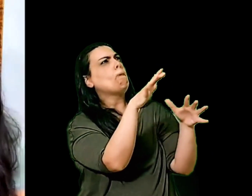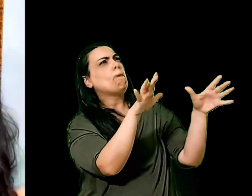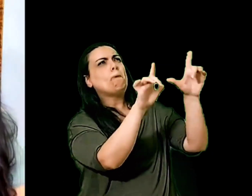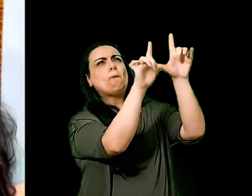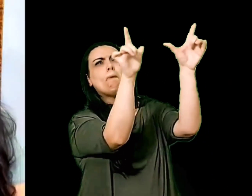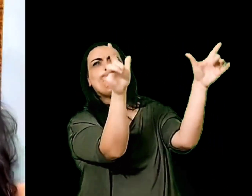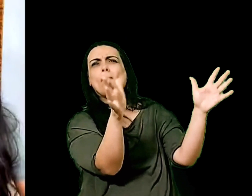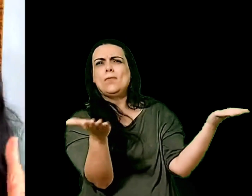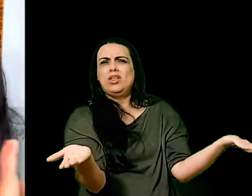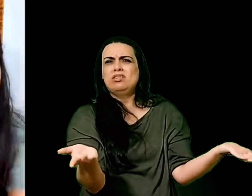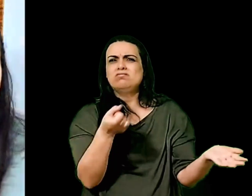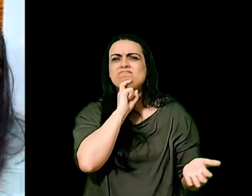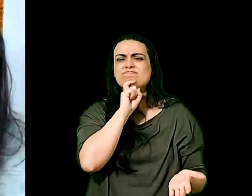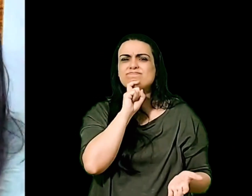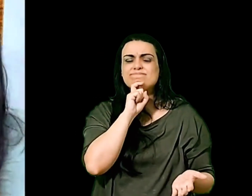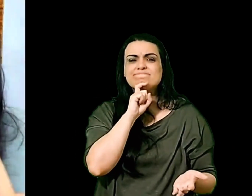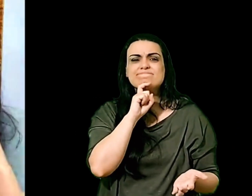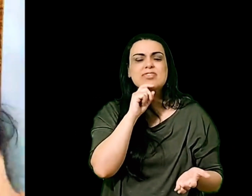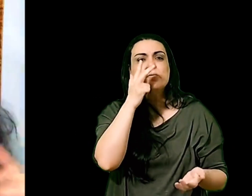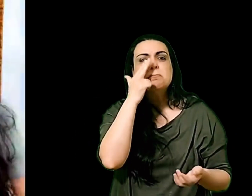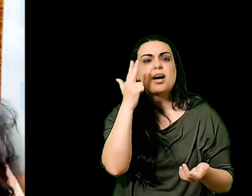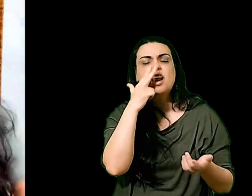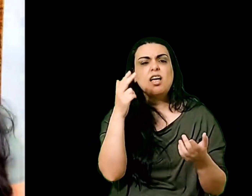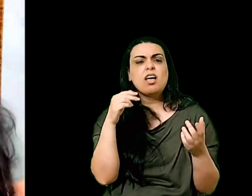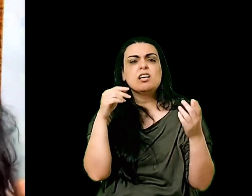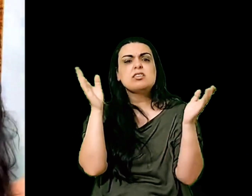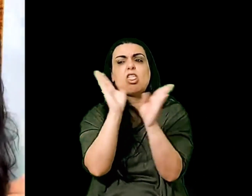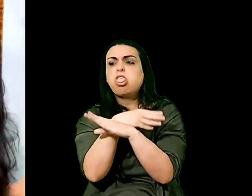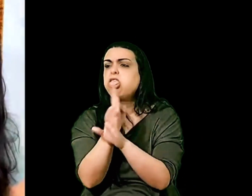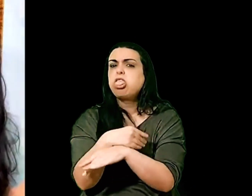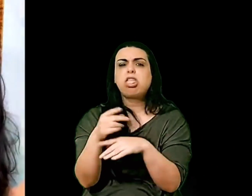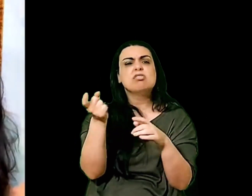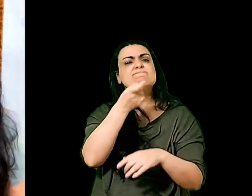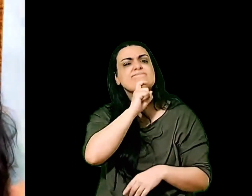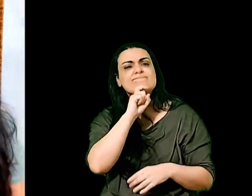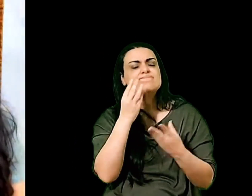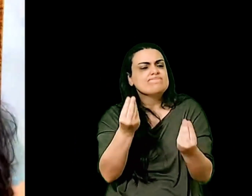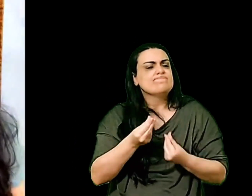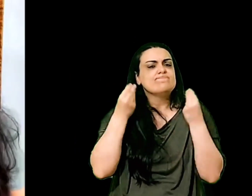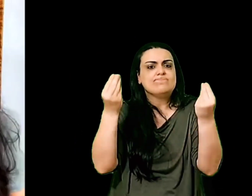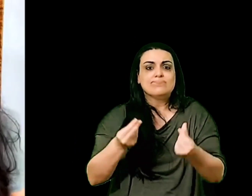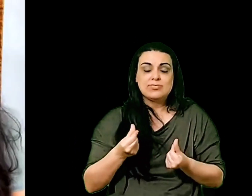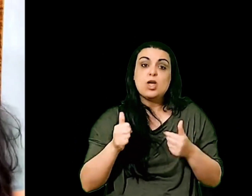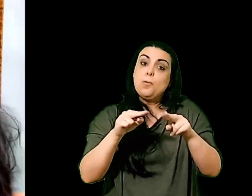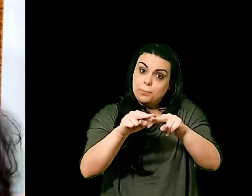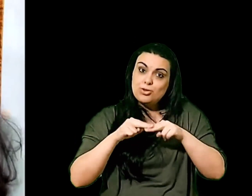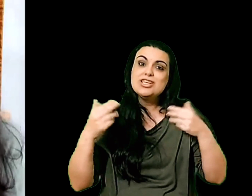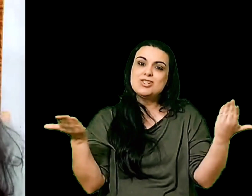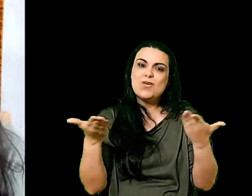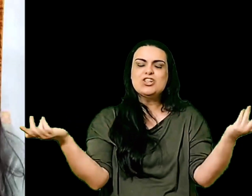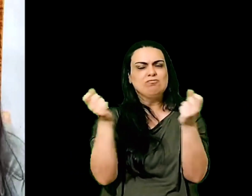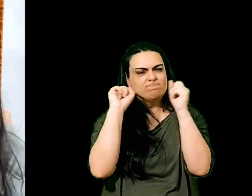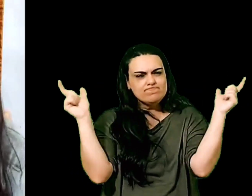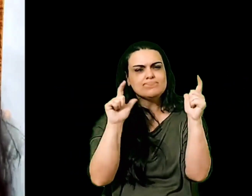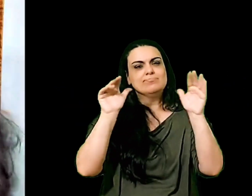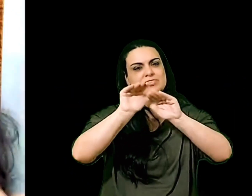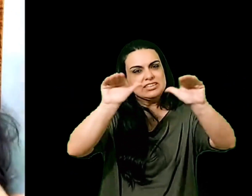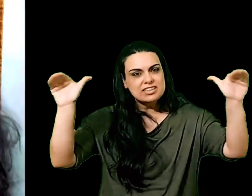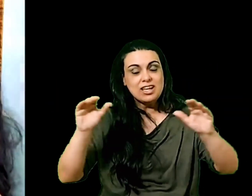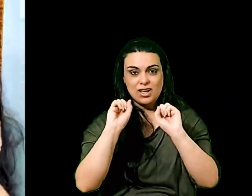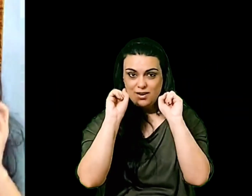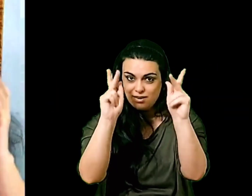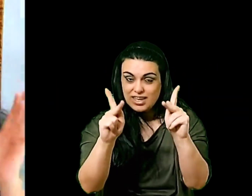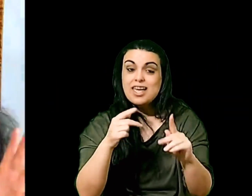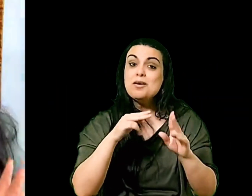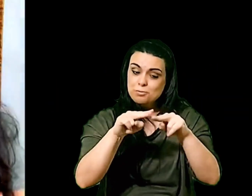compreende a oportunidade, não compreende a chamada, e é por isso que eu tô aqui com vocês fazendo isso. ok? Então aqui, eu separei até